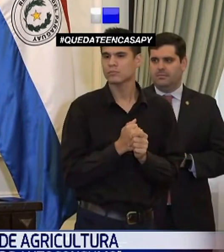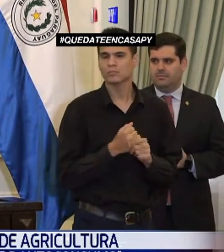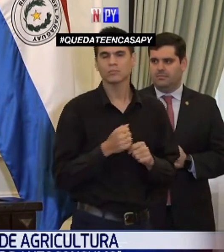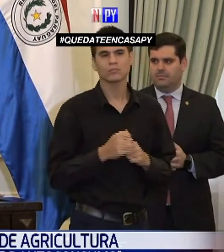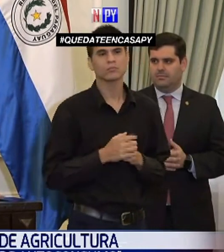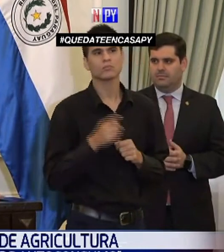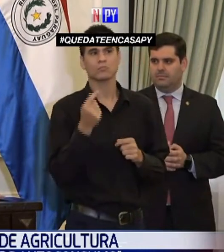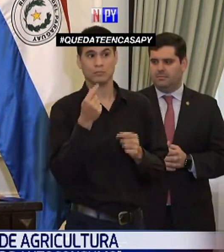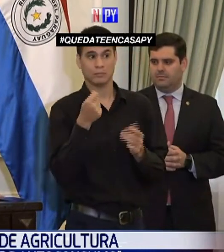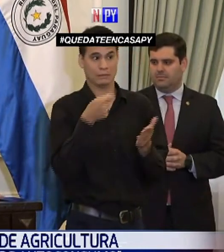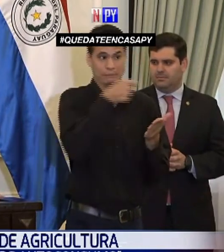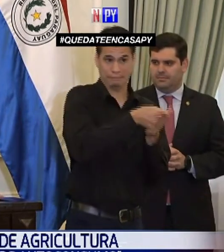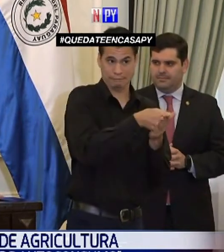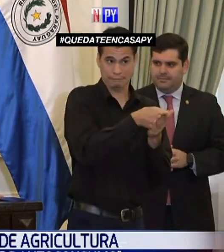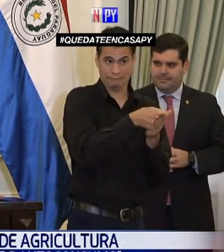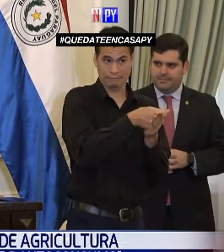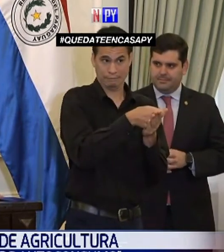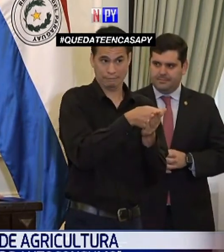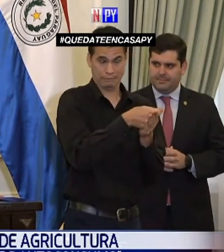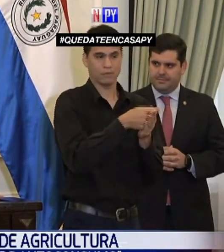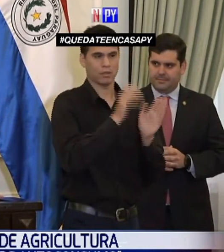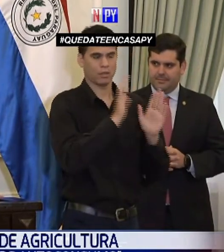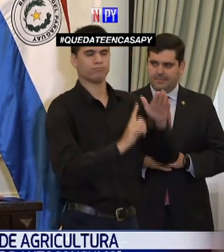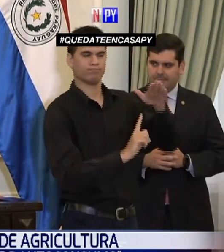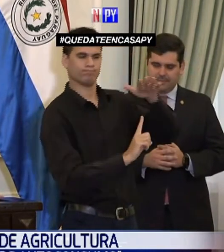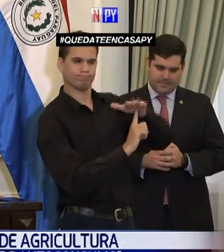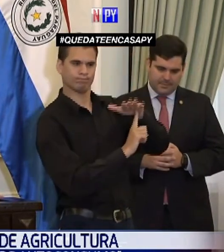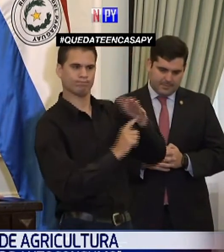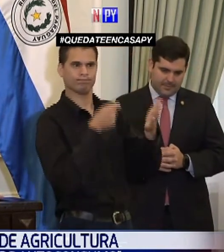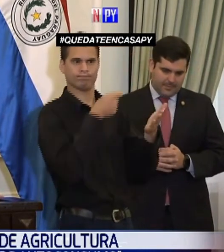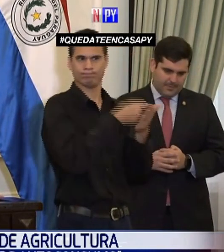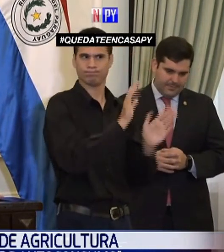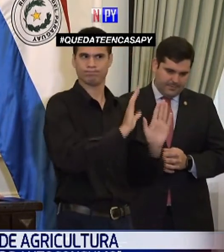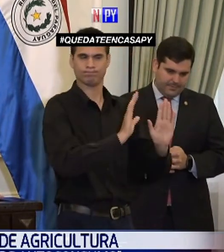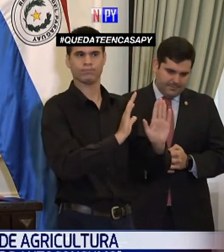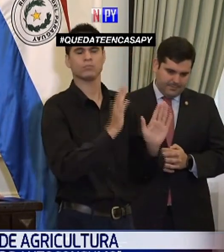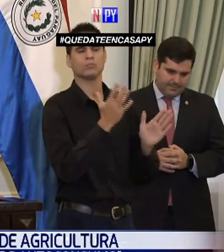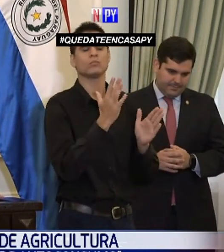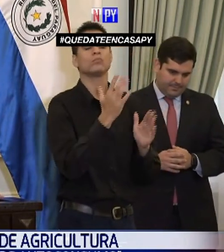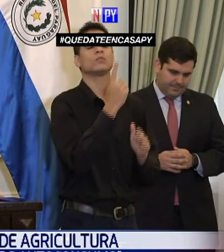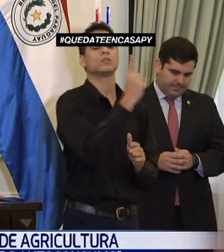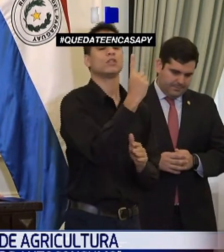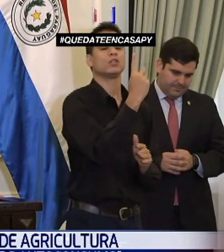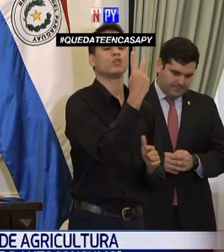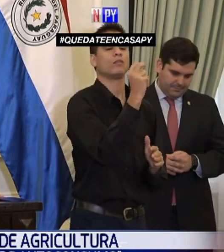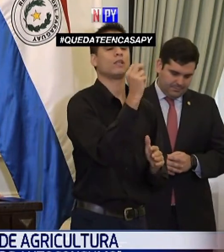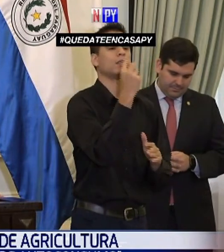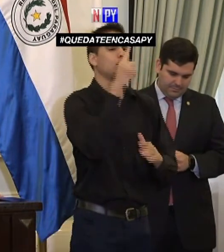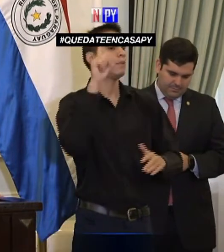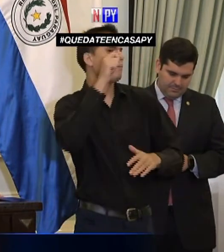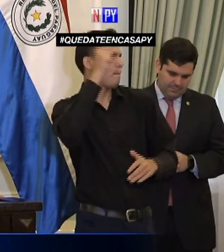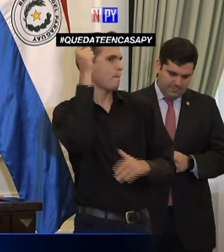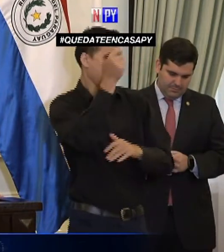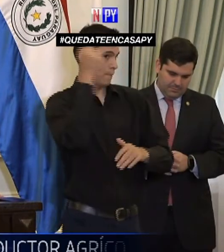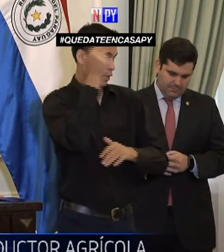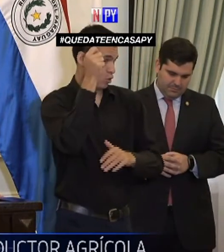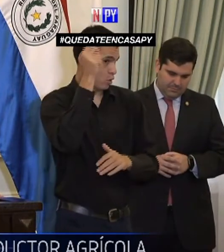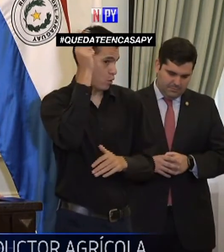congelan? Bueno, en cuanto a la línea, tenemos un capital de 120 mil millones de guaraníes. Creemos de que